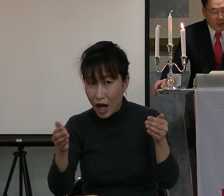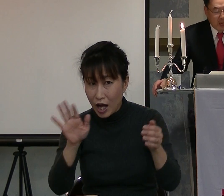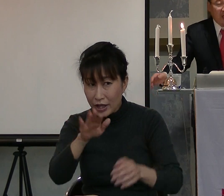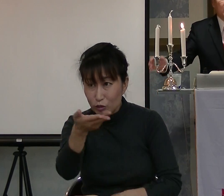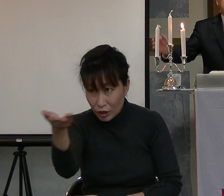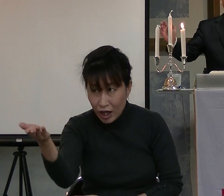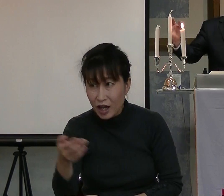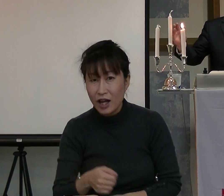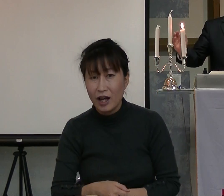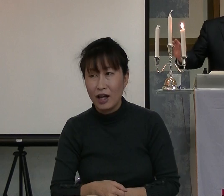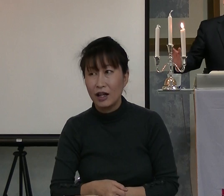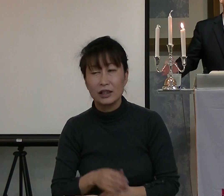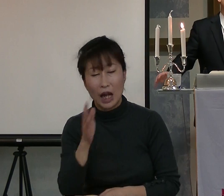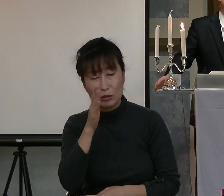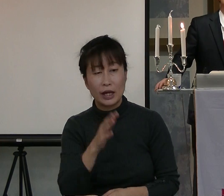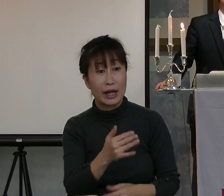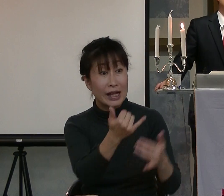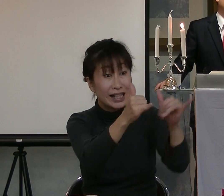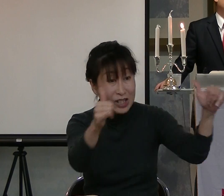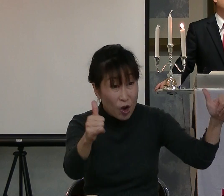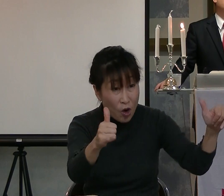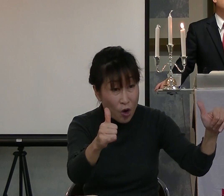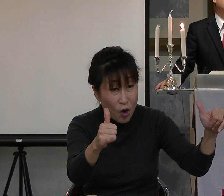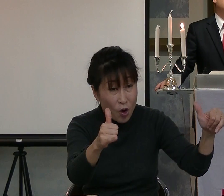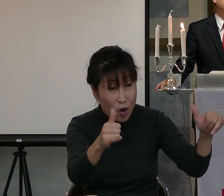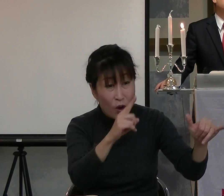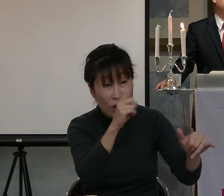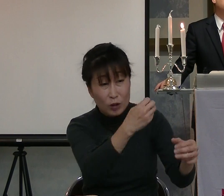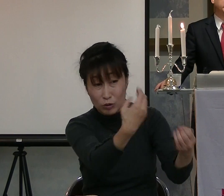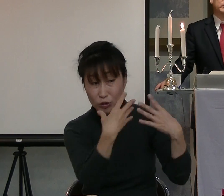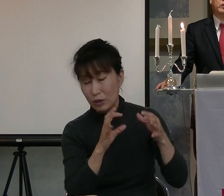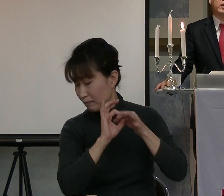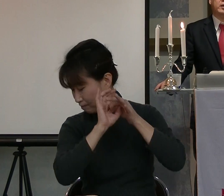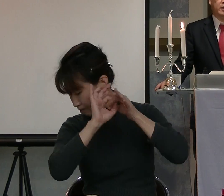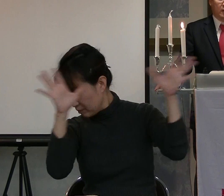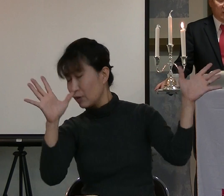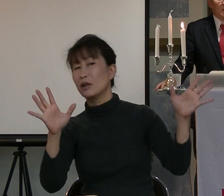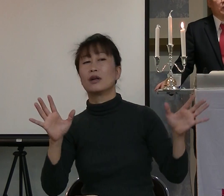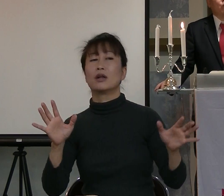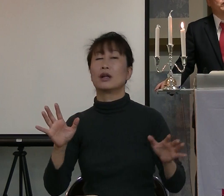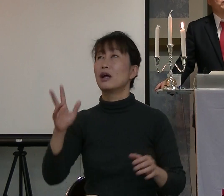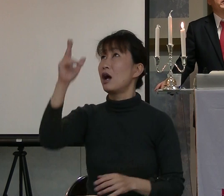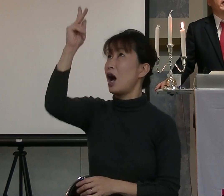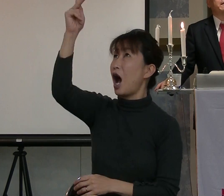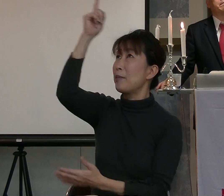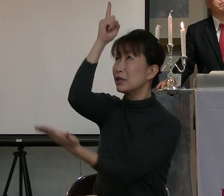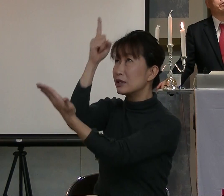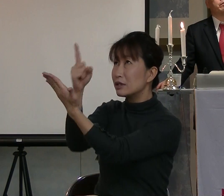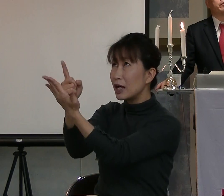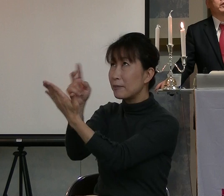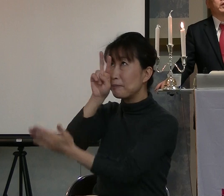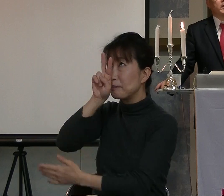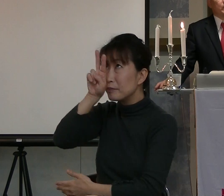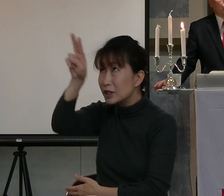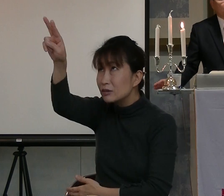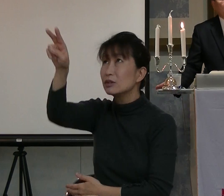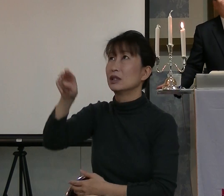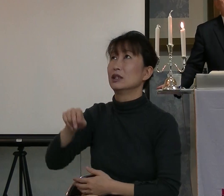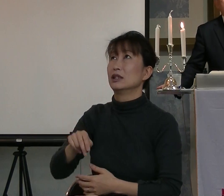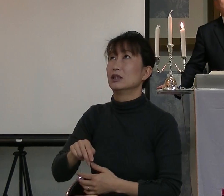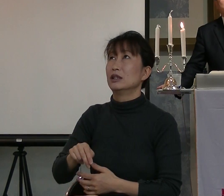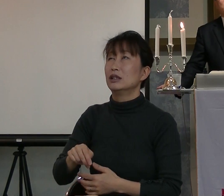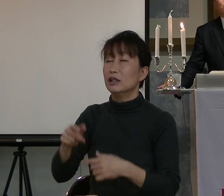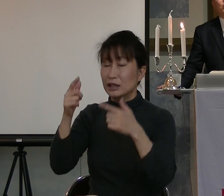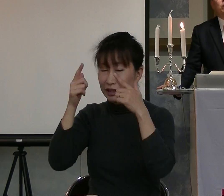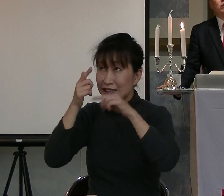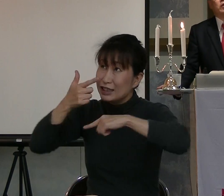人は何を言おうとも私は神のみを見て、常